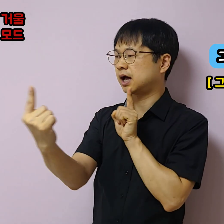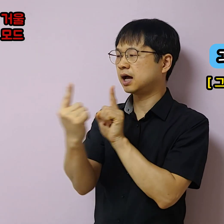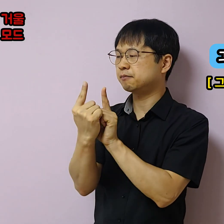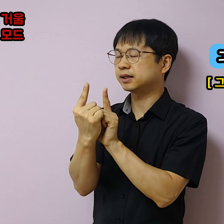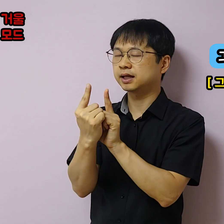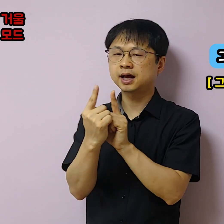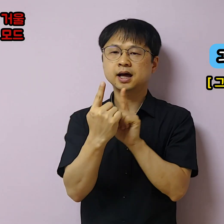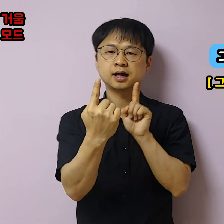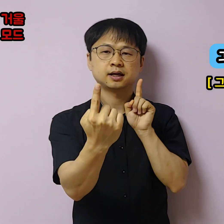해주었습니다.